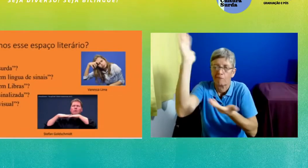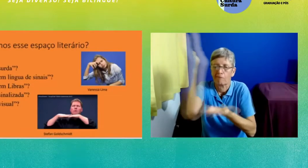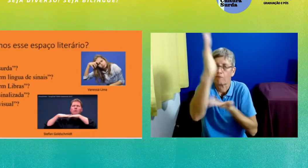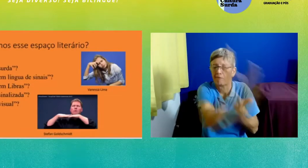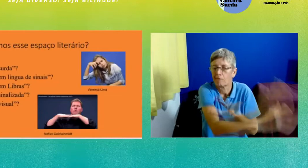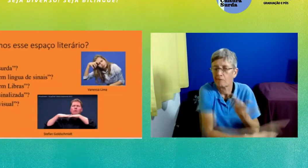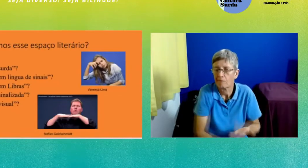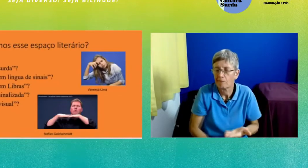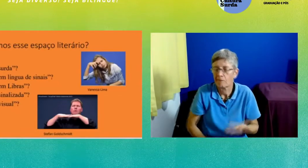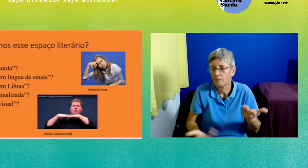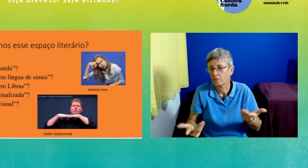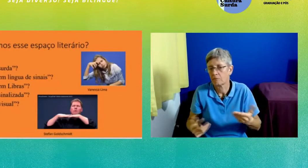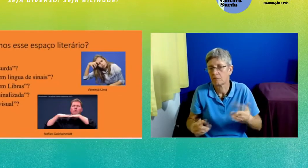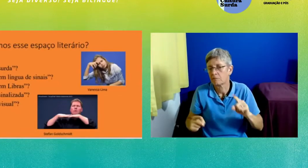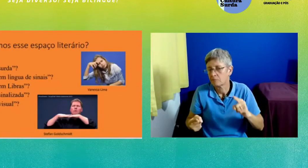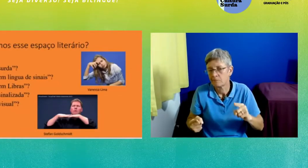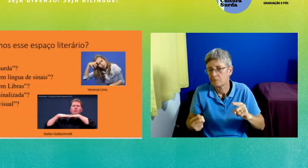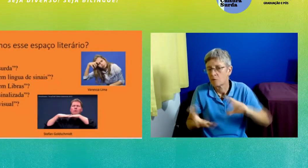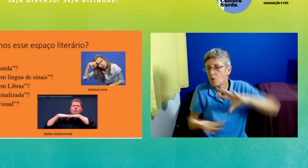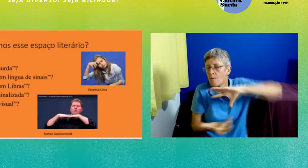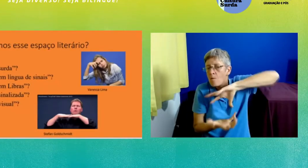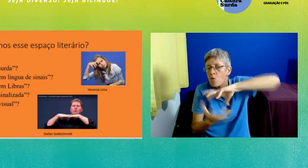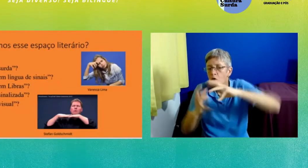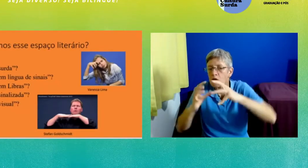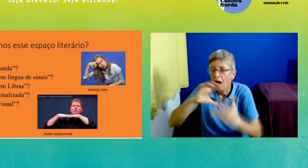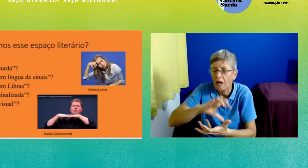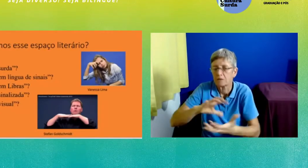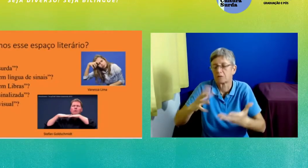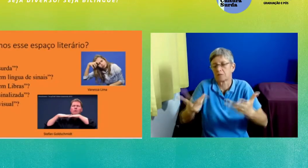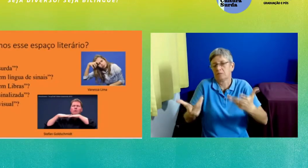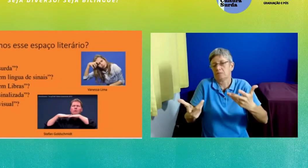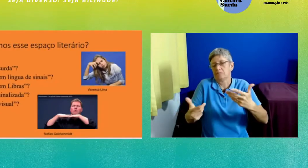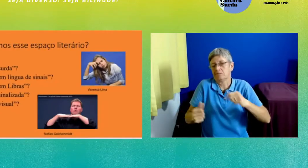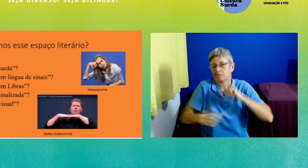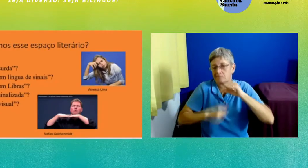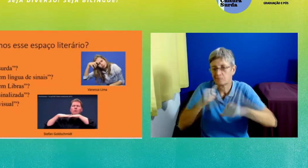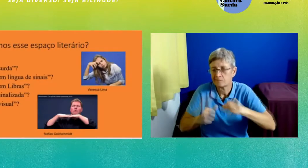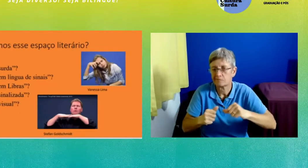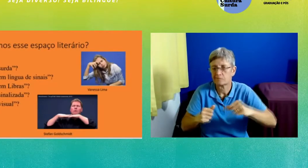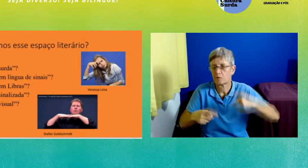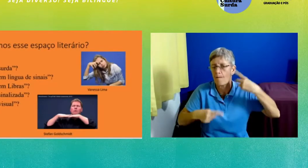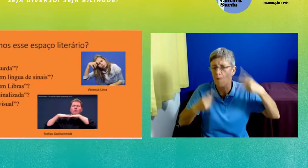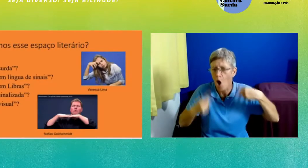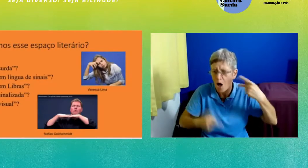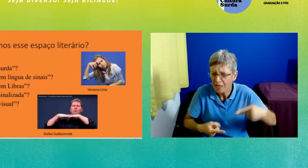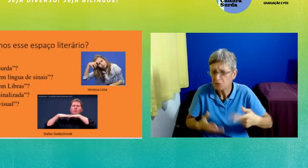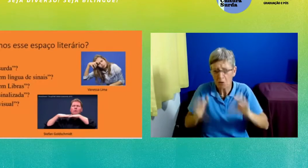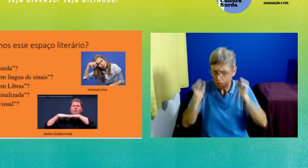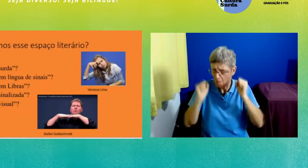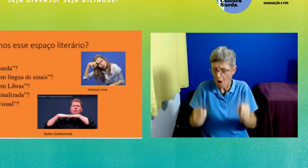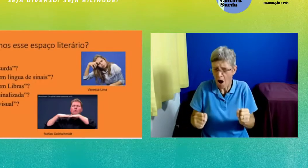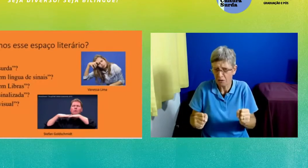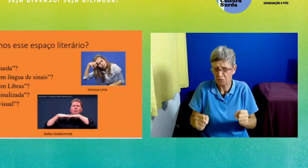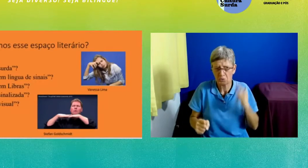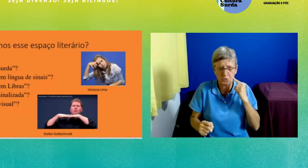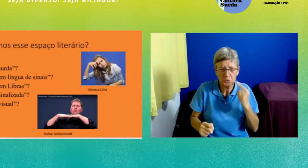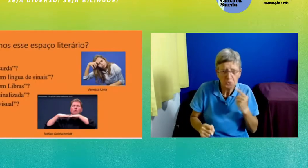preocupações, coisas que acontecem, coisas da natureza, por exemplo, desmatamento, questões do